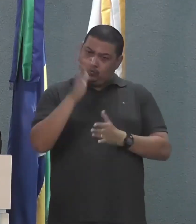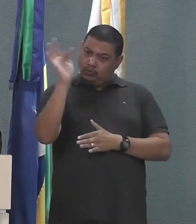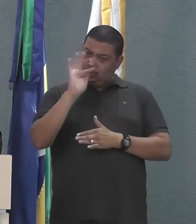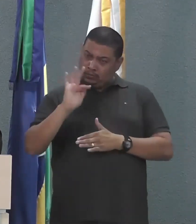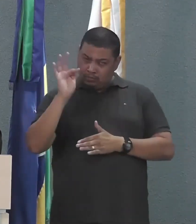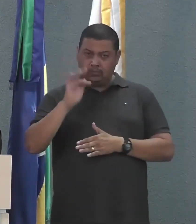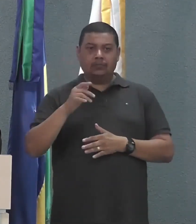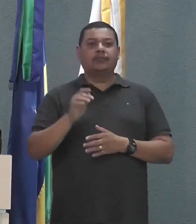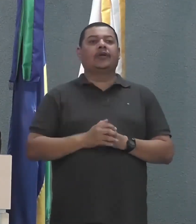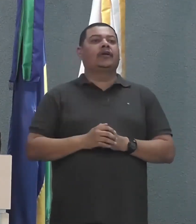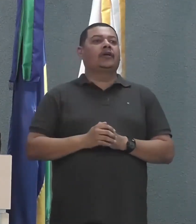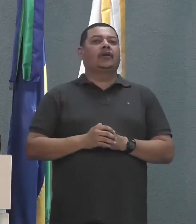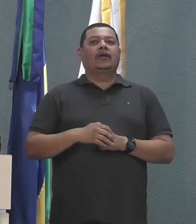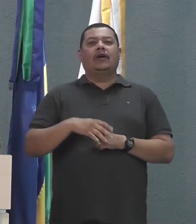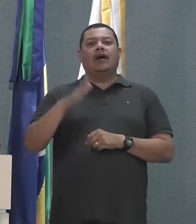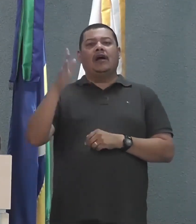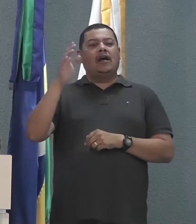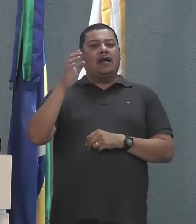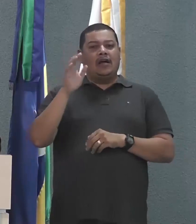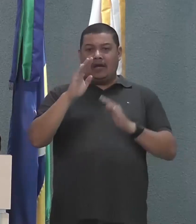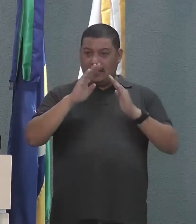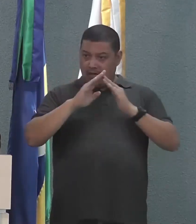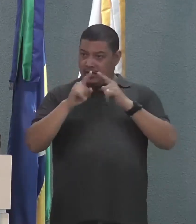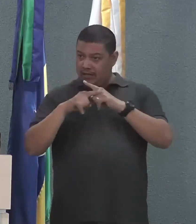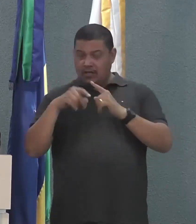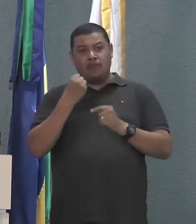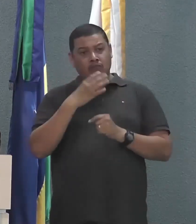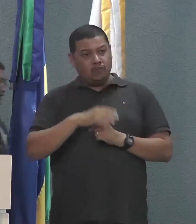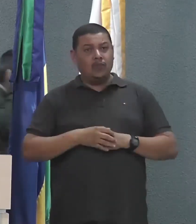talentosa na igreja, talentosa jogando voleibol.